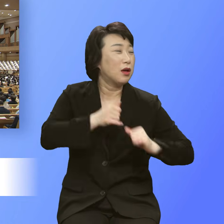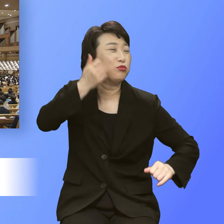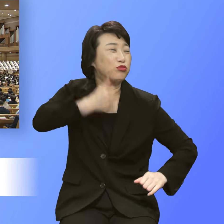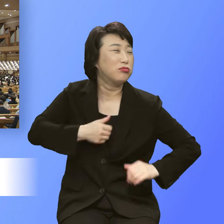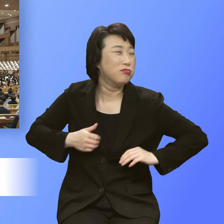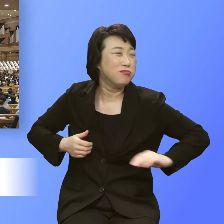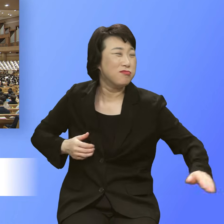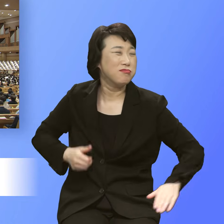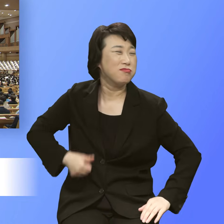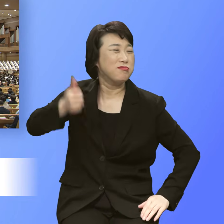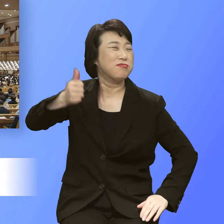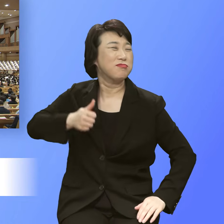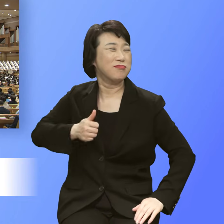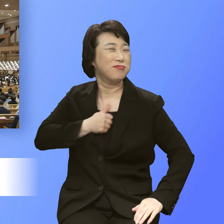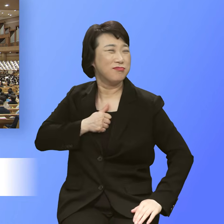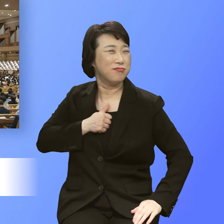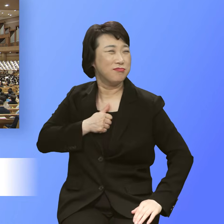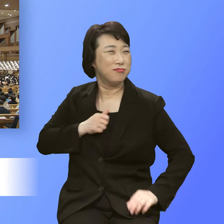나와봐! 이러고 살아야 되는데